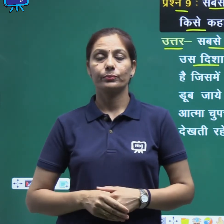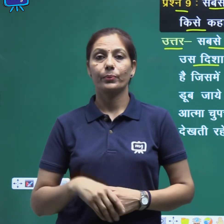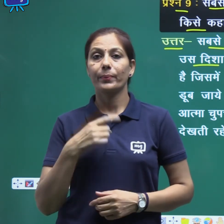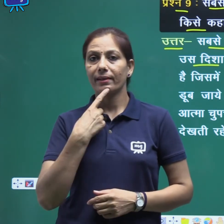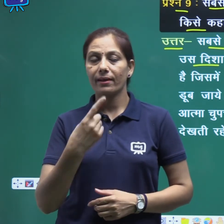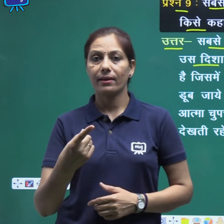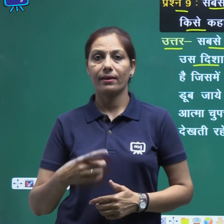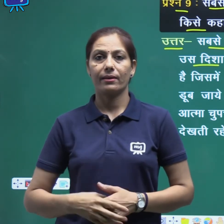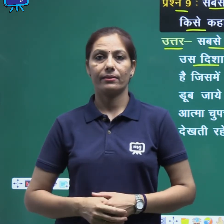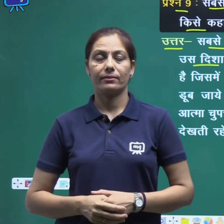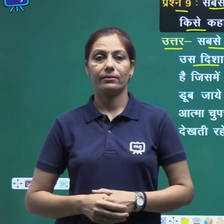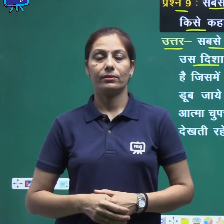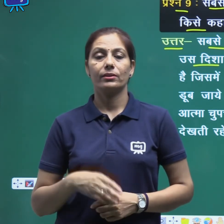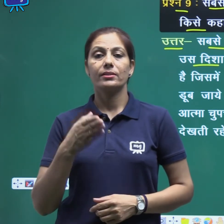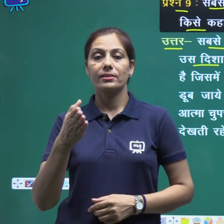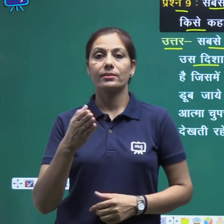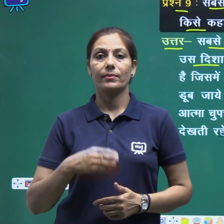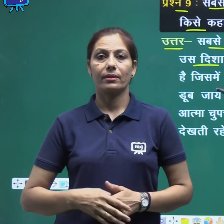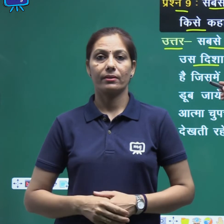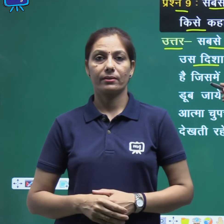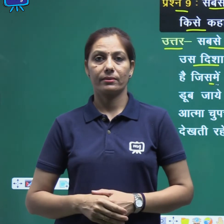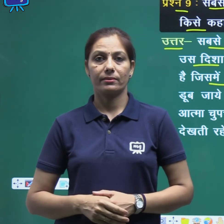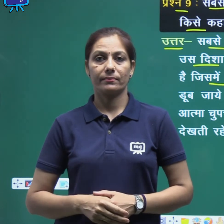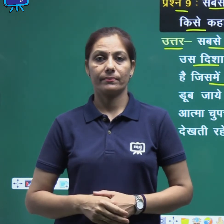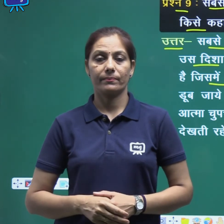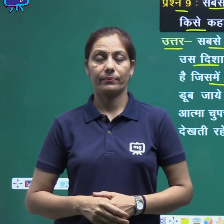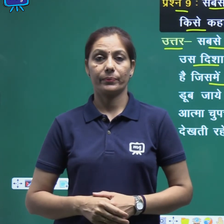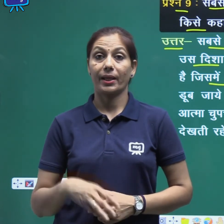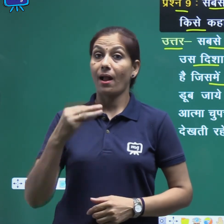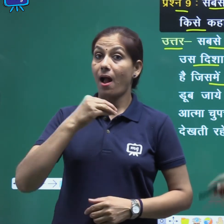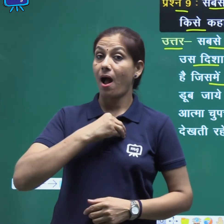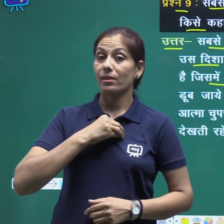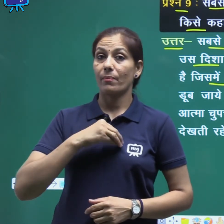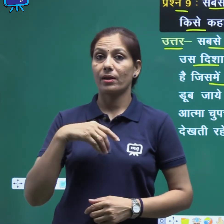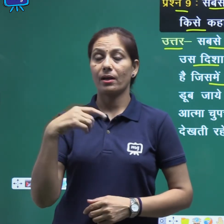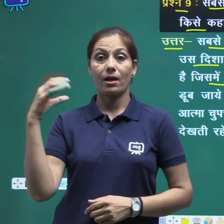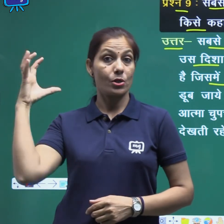बताया गया है जिसमें आत्मा का सूरज